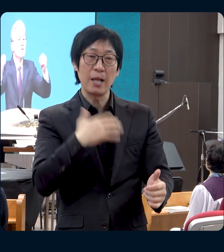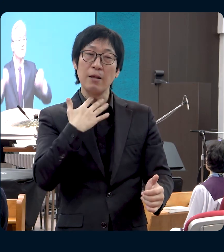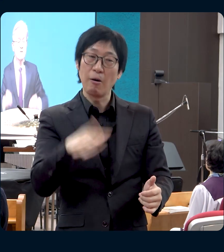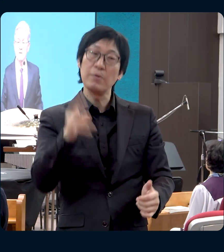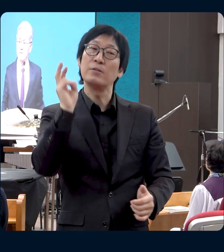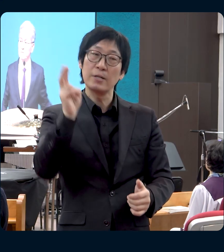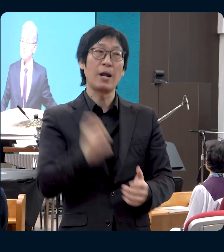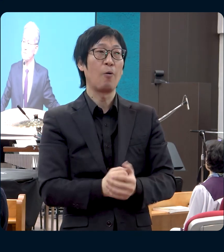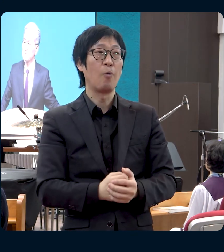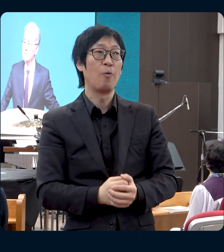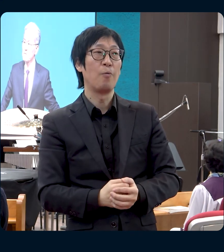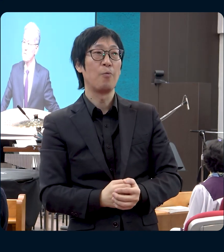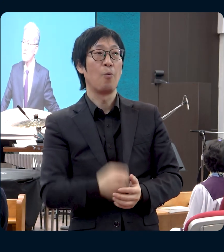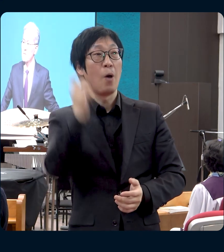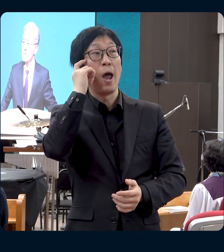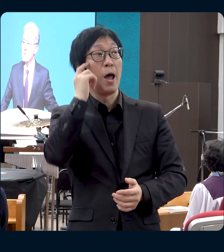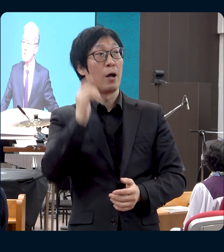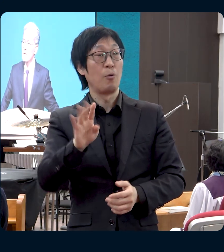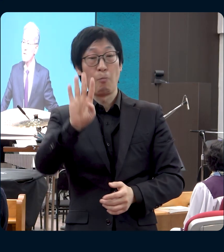감옥에 있었어요.